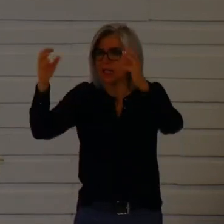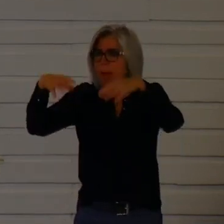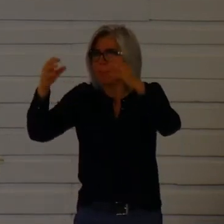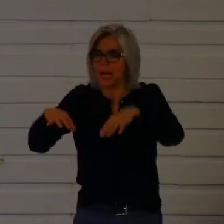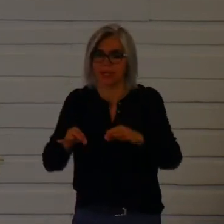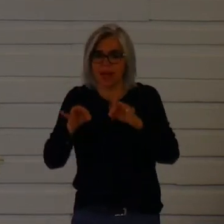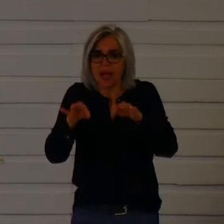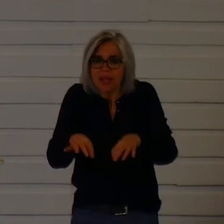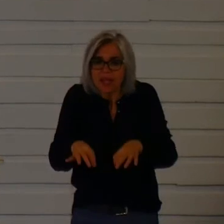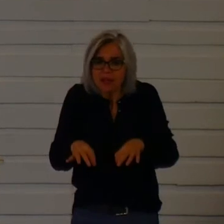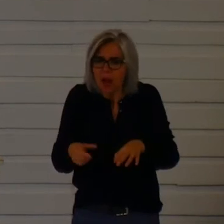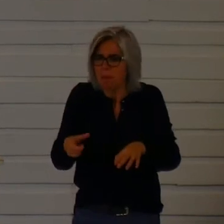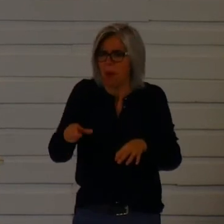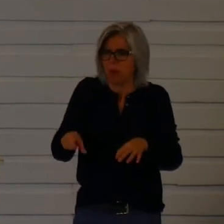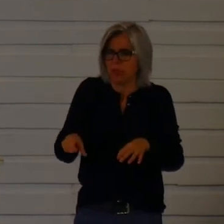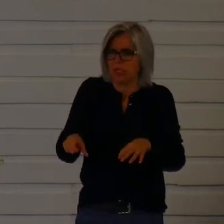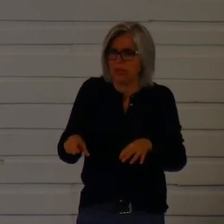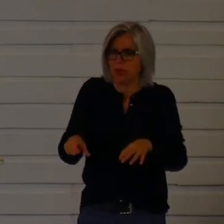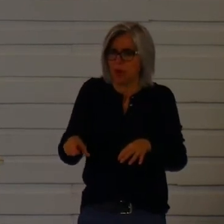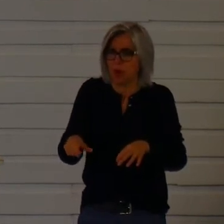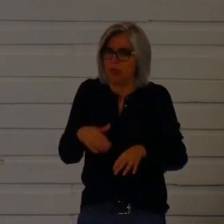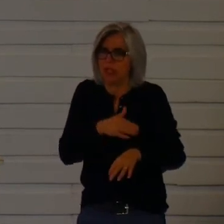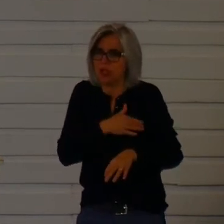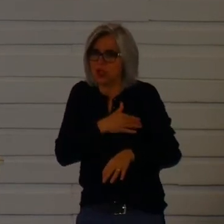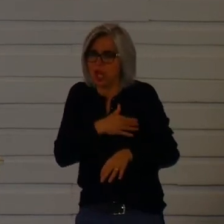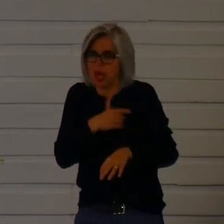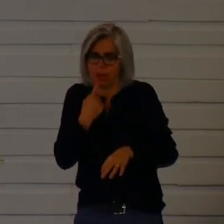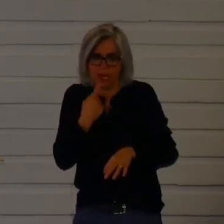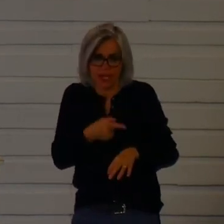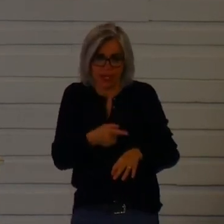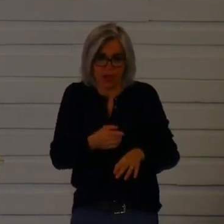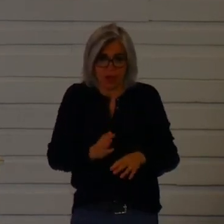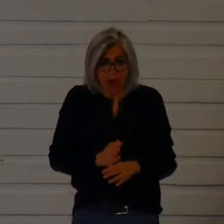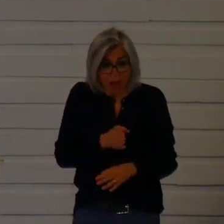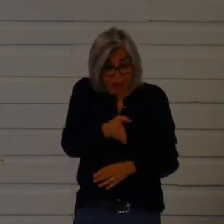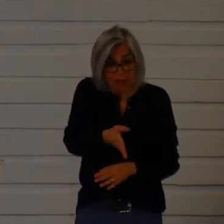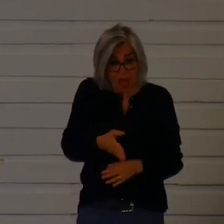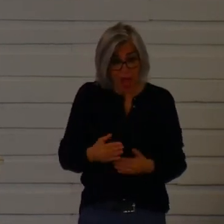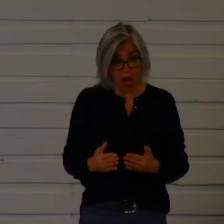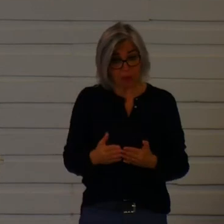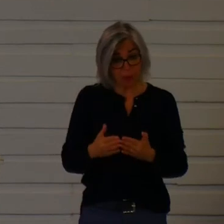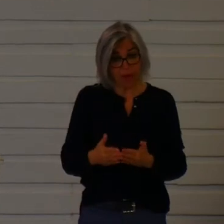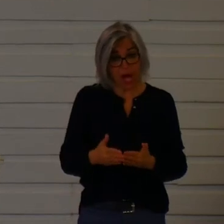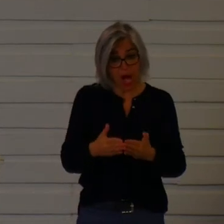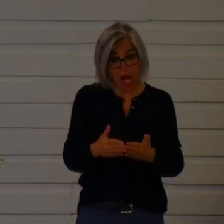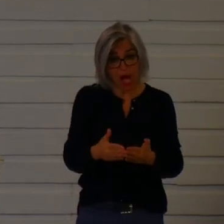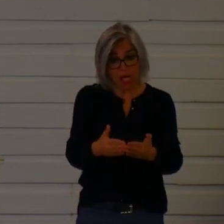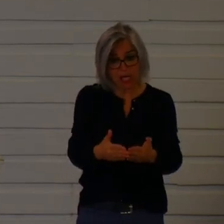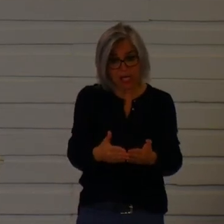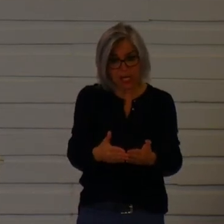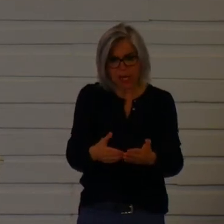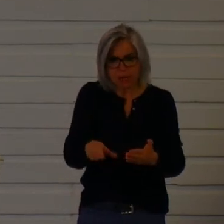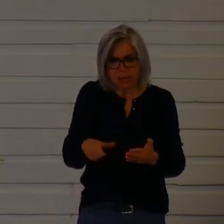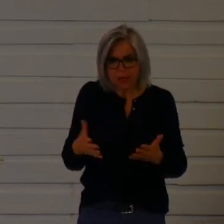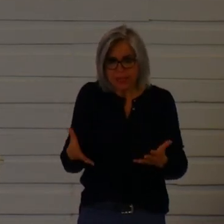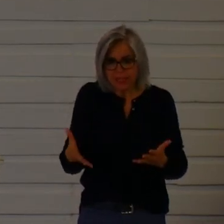tempesta, che solleva le onde. Salgono in cielo, scendono negli abissi. L'anima loro viene